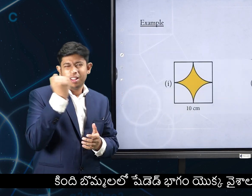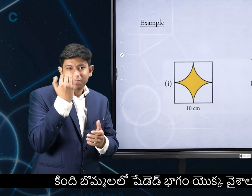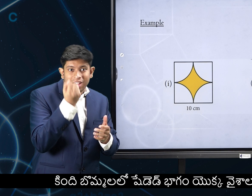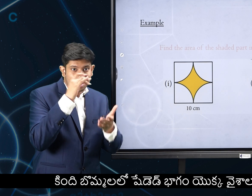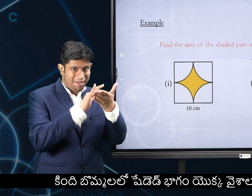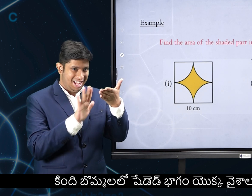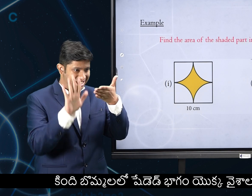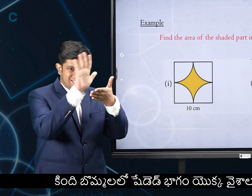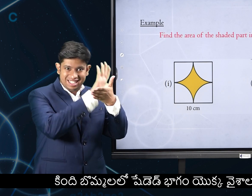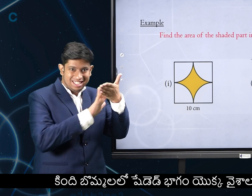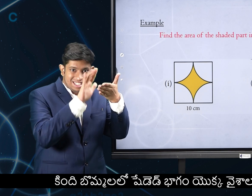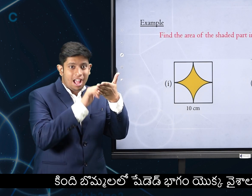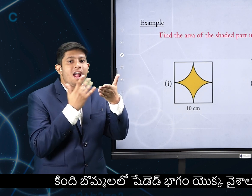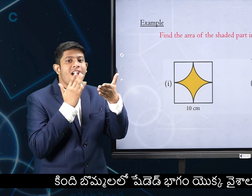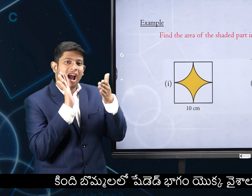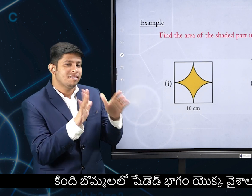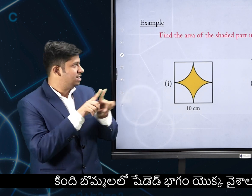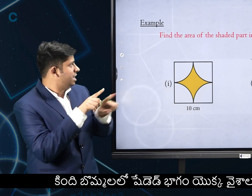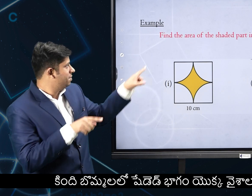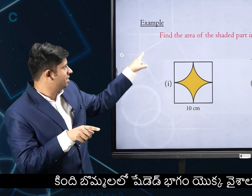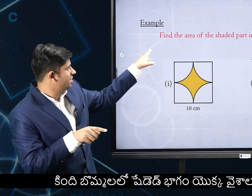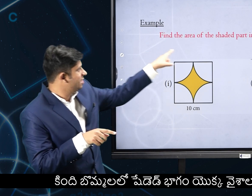కింది బొమ్మలలో షేడెడ్ భాగం యొక్క వైశాల్యాన్ని కనుగొనండి.